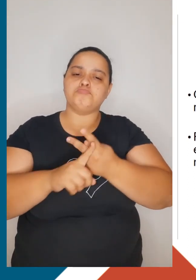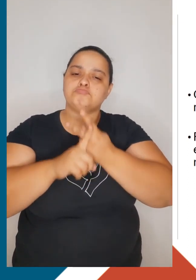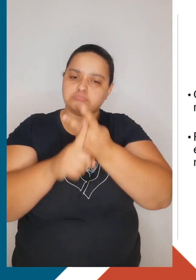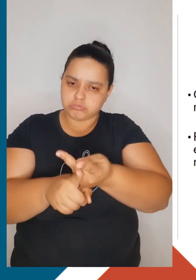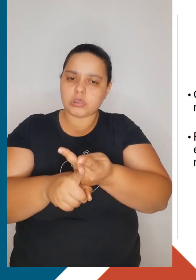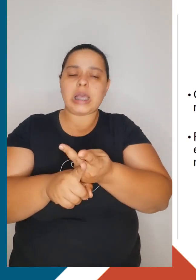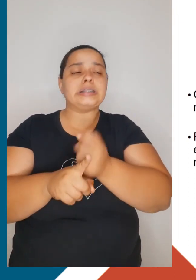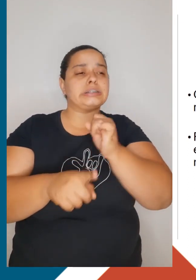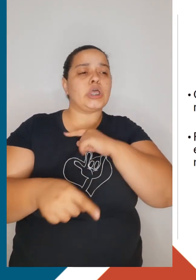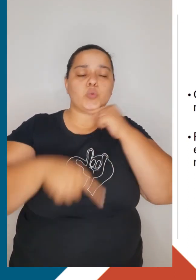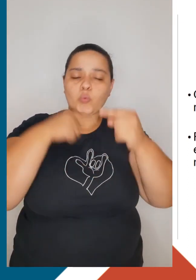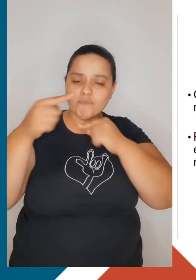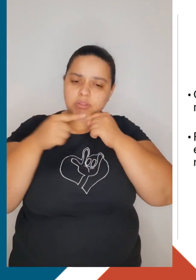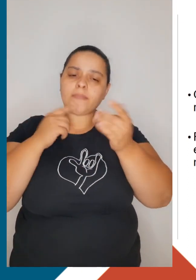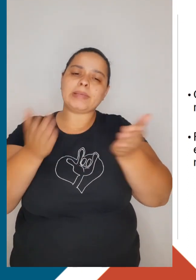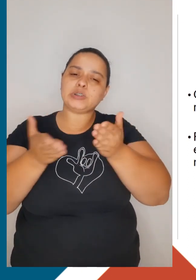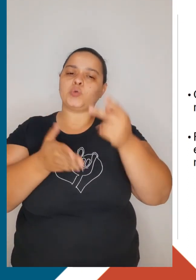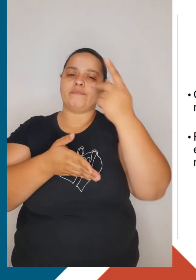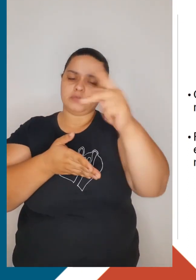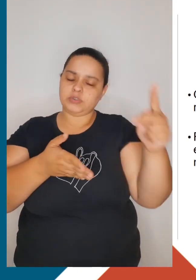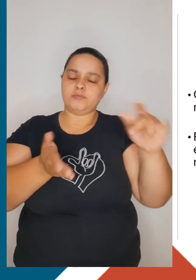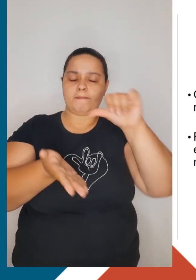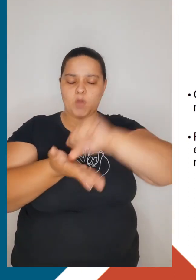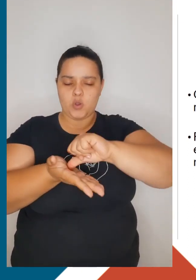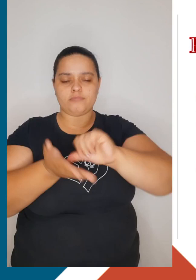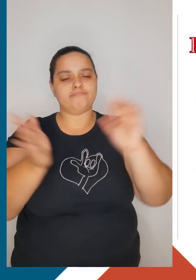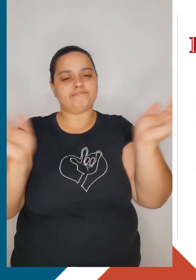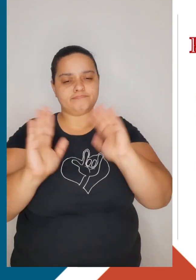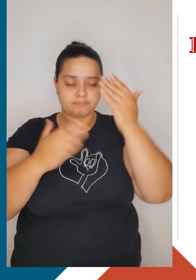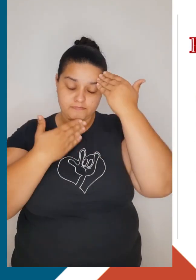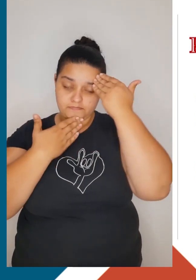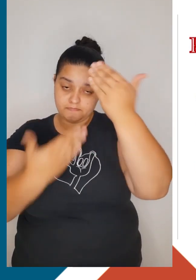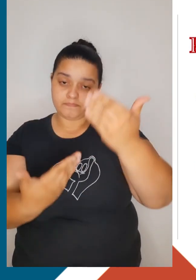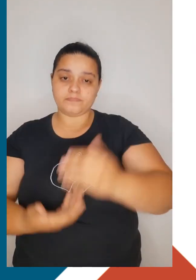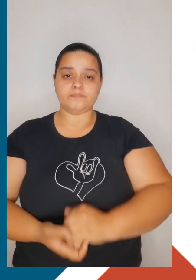conteúdo e tire suas dúvidas com o mediador do seu polo. Muito obrigada!